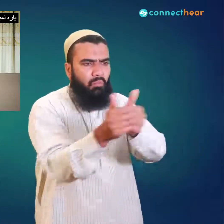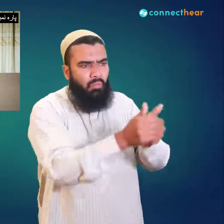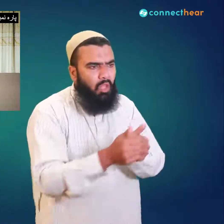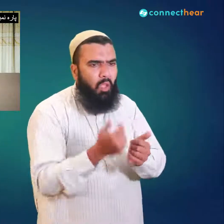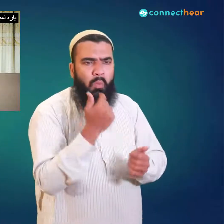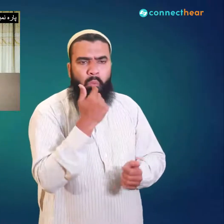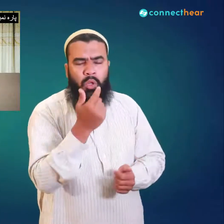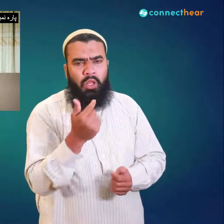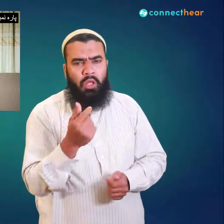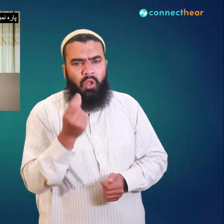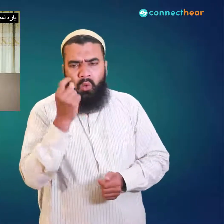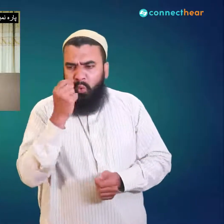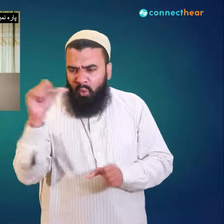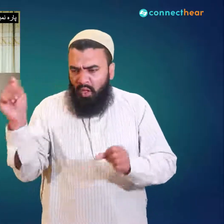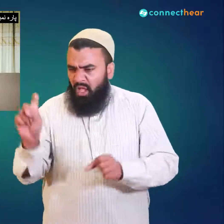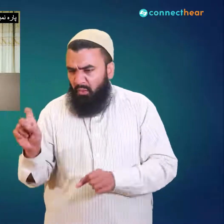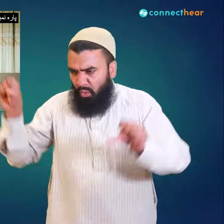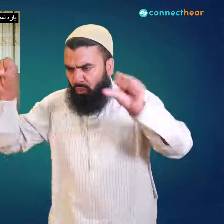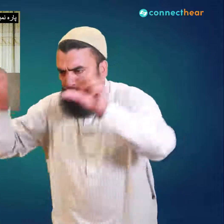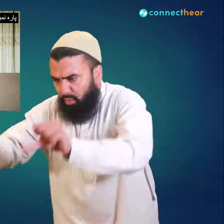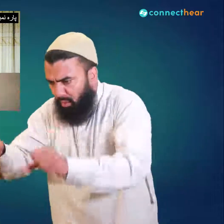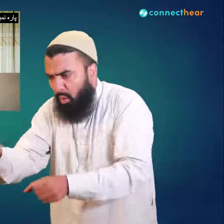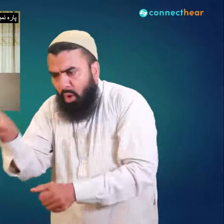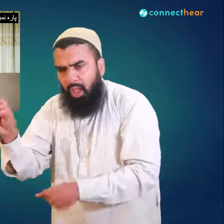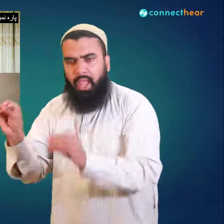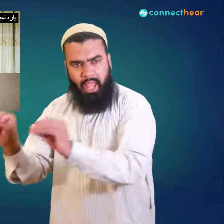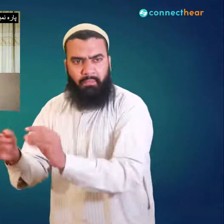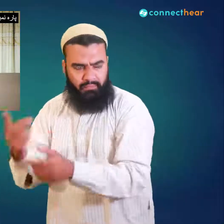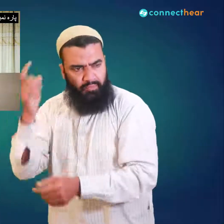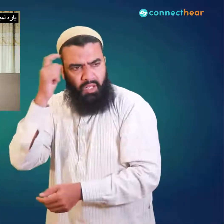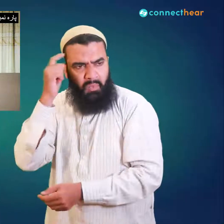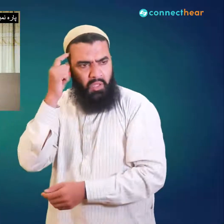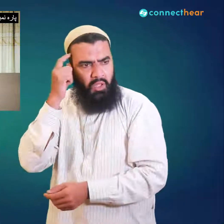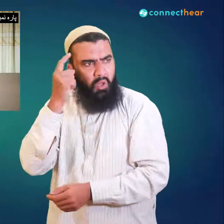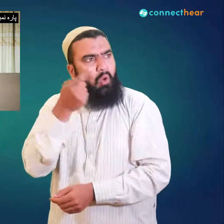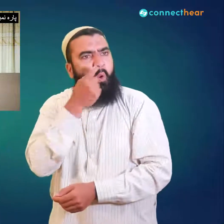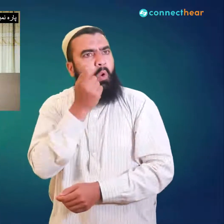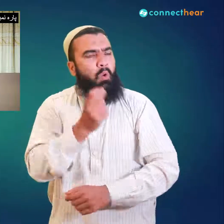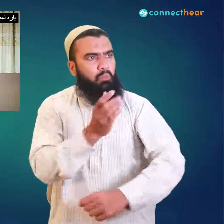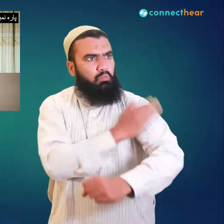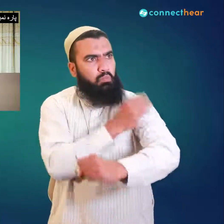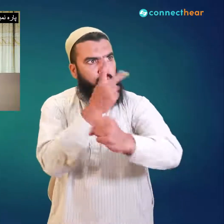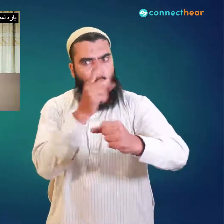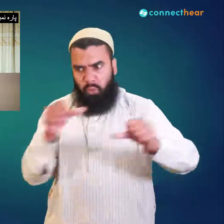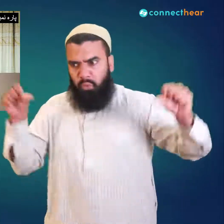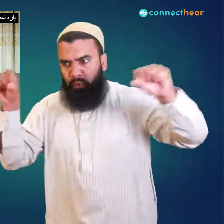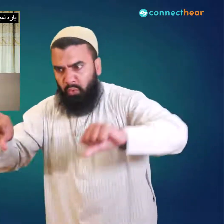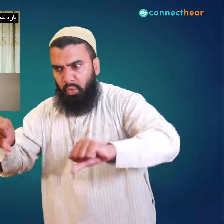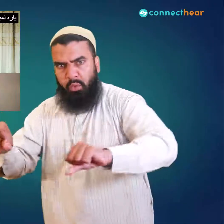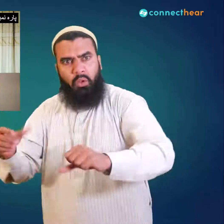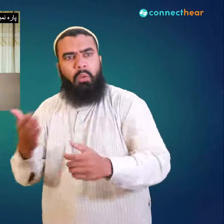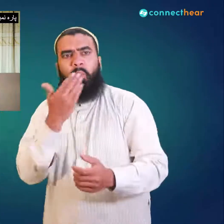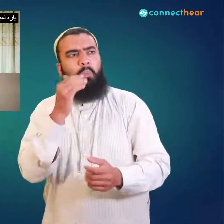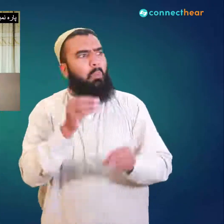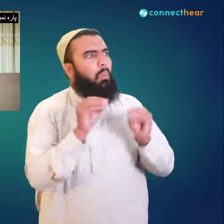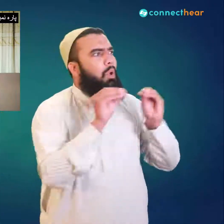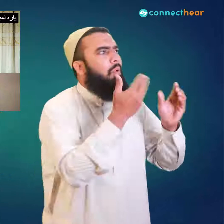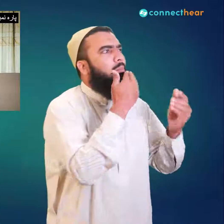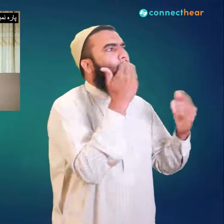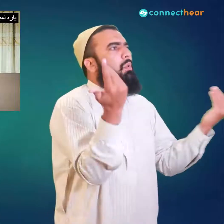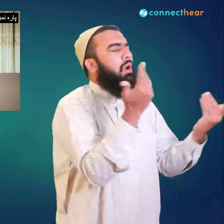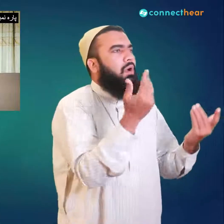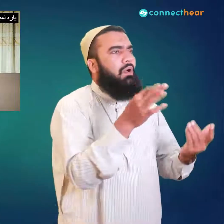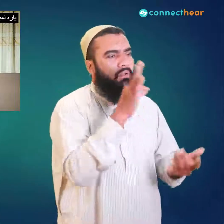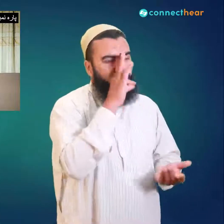رسول صلی اللہ علیہ وسلم، مظلوم کی مدد تو سمجھ میں آتی ہے، ظالم کی مدد کیسے؟ آپ صلی اللہ علیہ وسلم فرمایا کہ اس کو ظلم